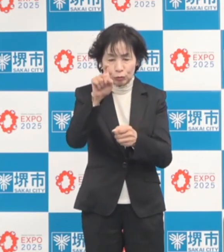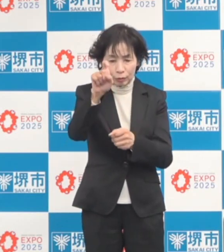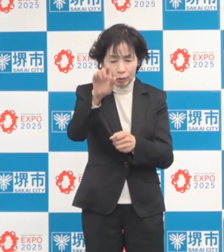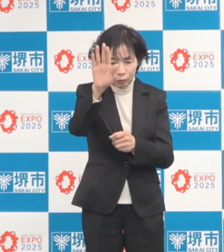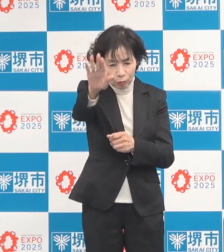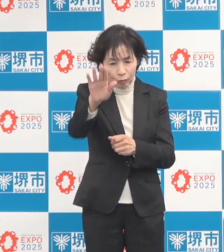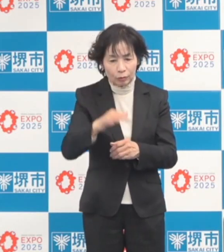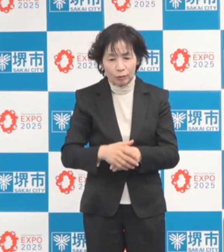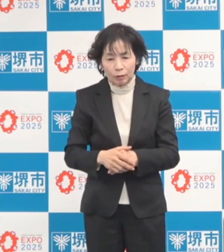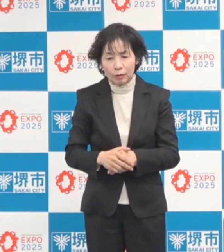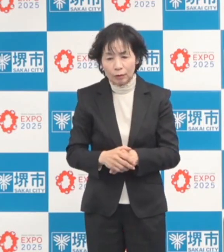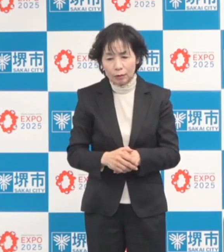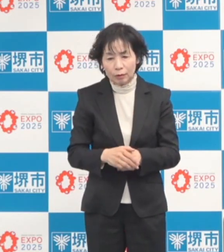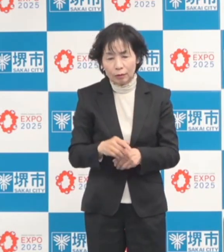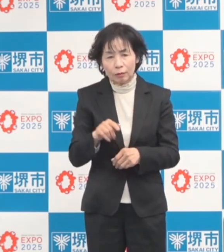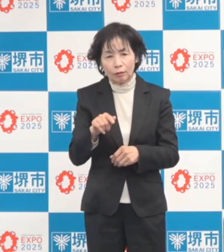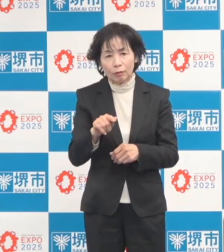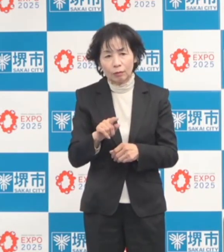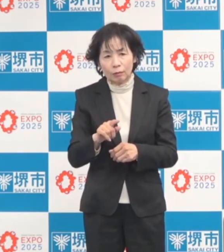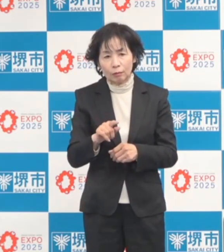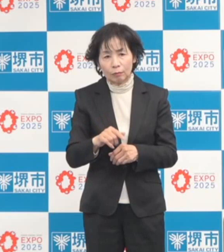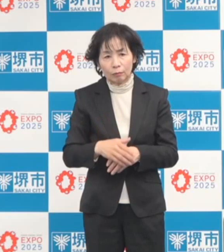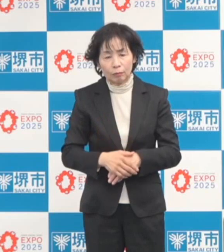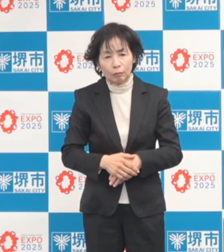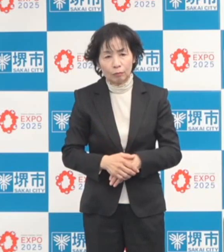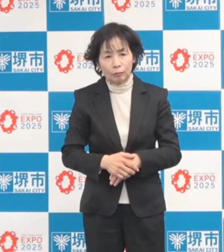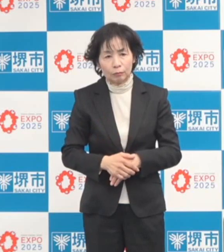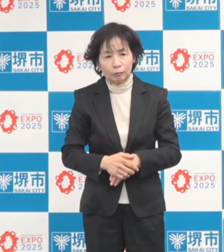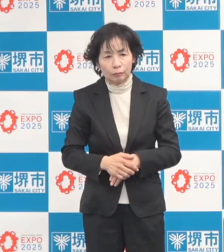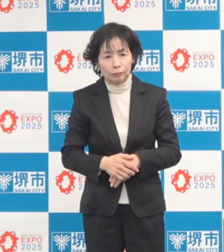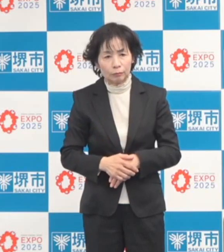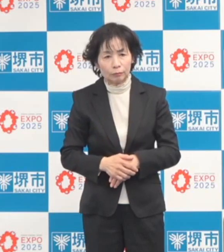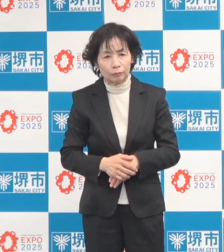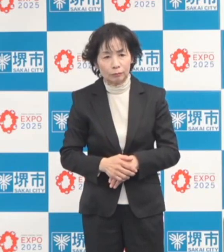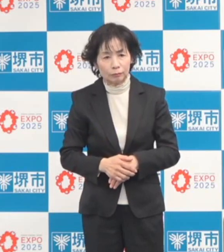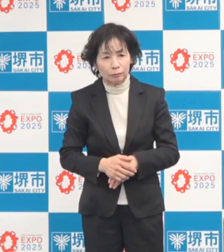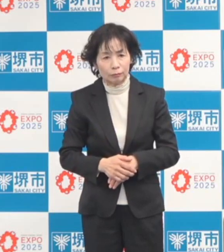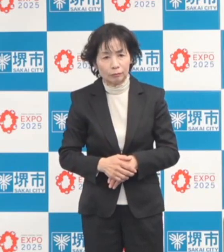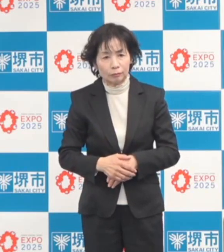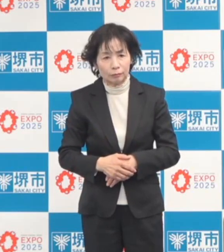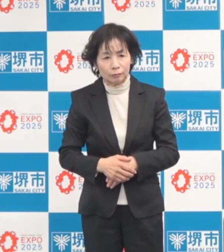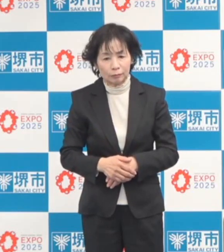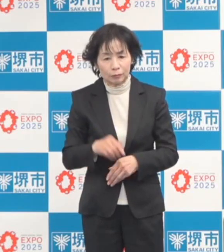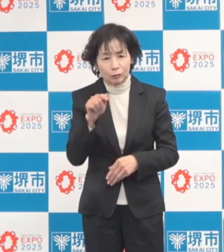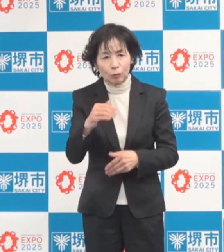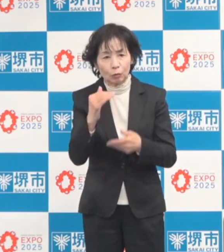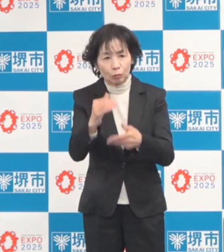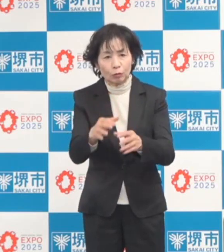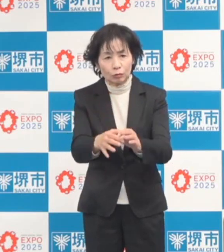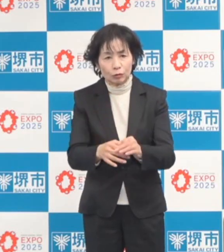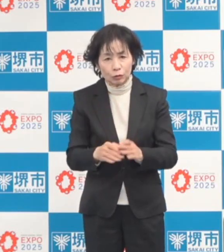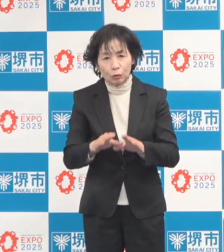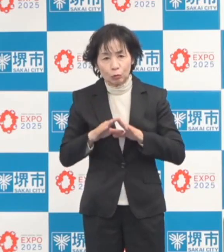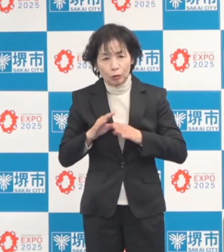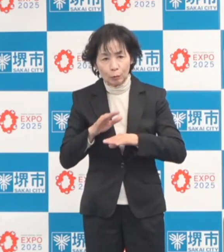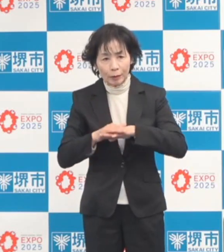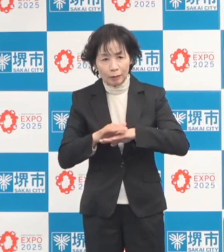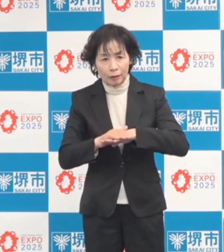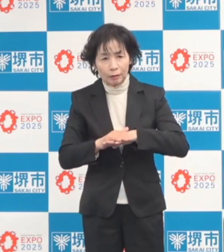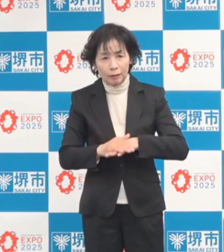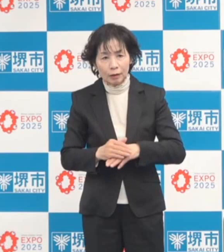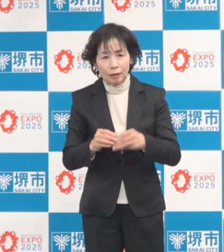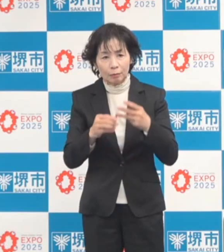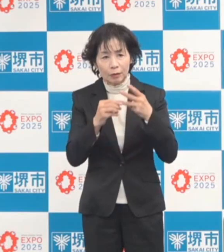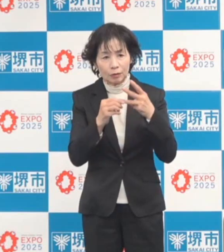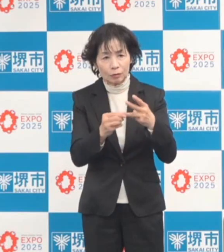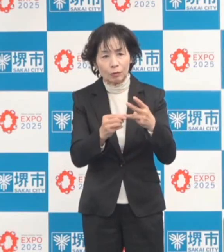期目とのこの違いが、あるのかなと思うんですが、そのことについての受け止めと、3